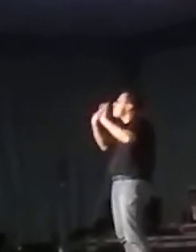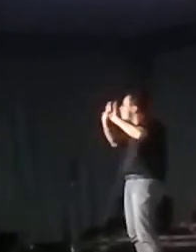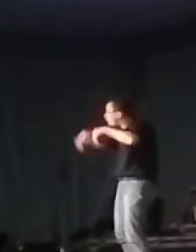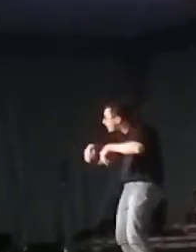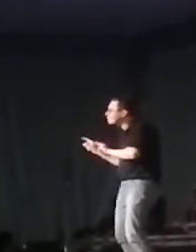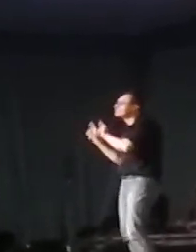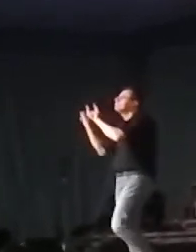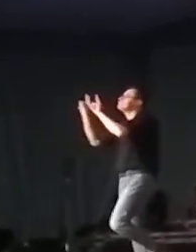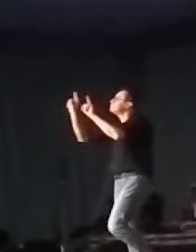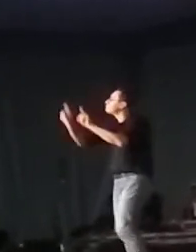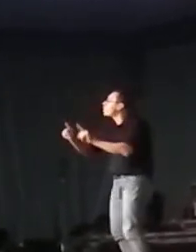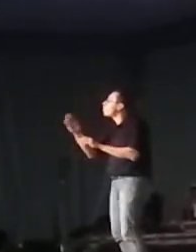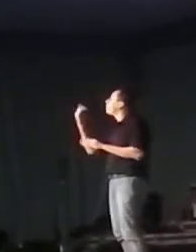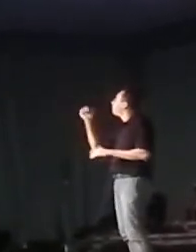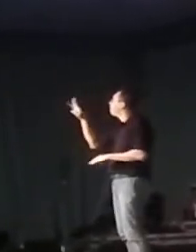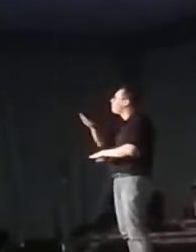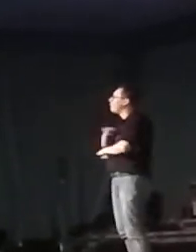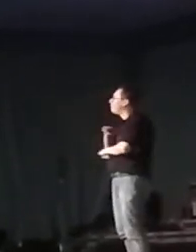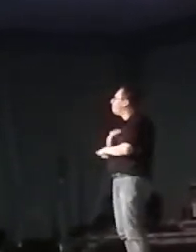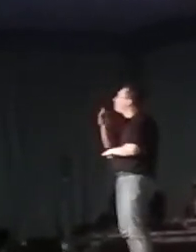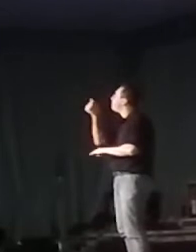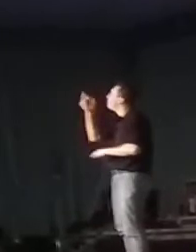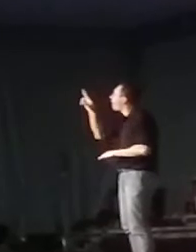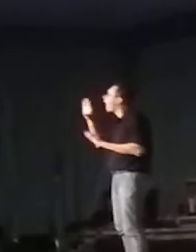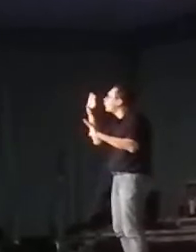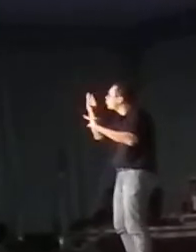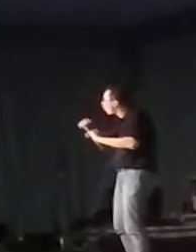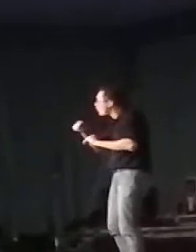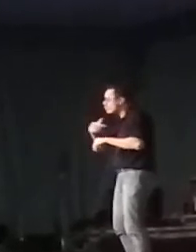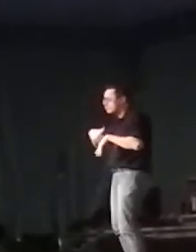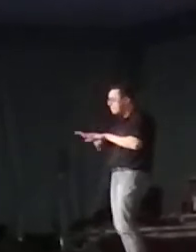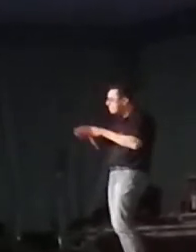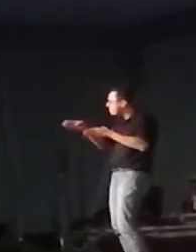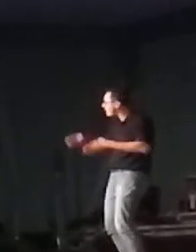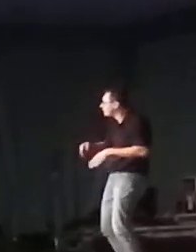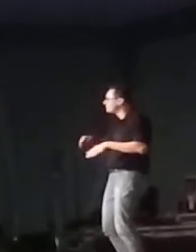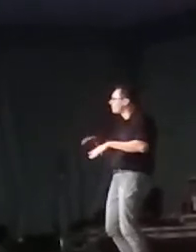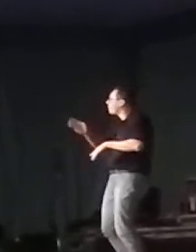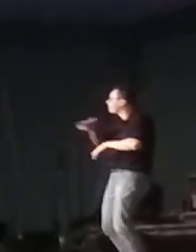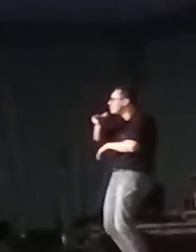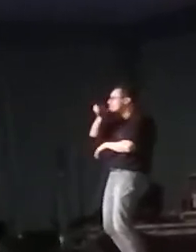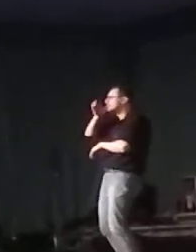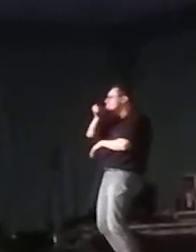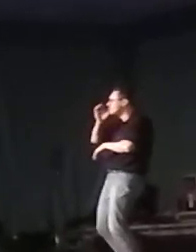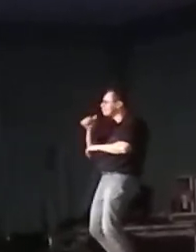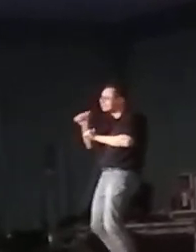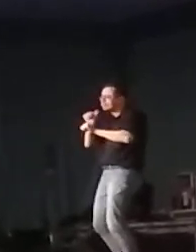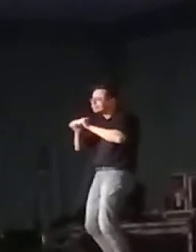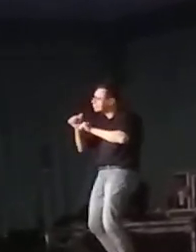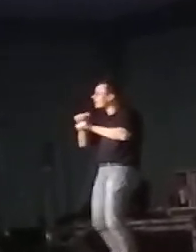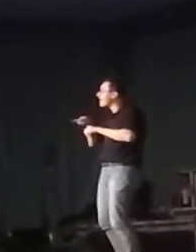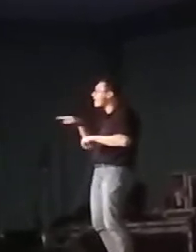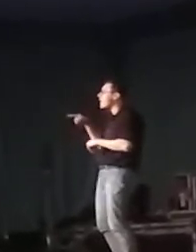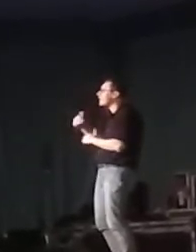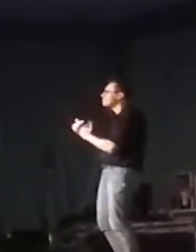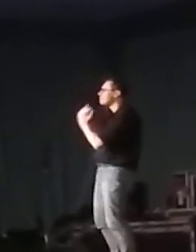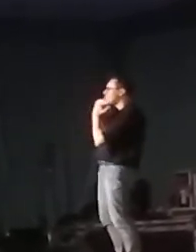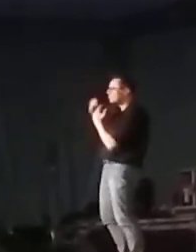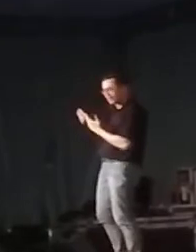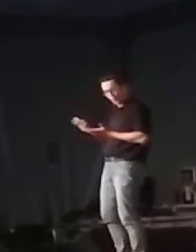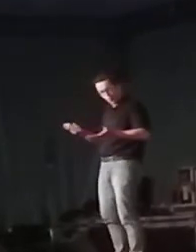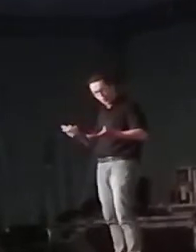caí perto dele na mesa, cada um com seu copo. E aí ele falou: pô, Ilana, por que você não vem